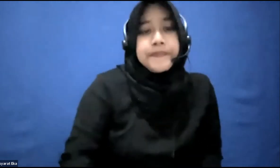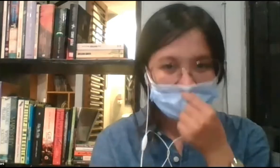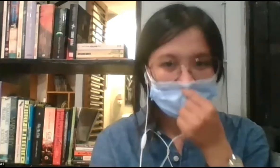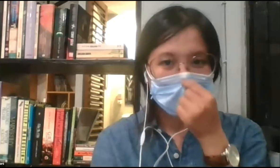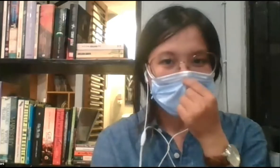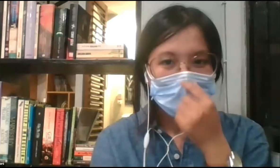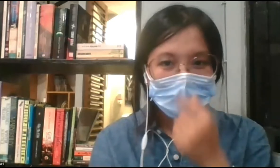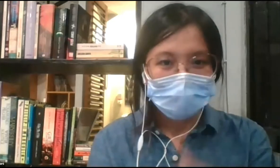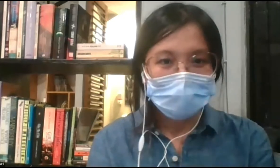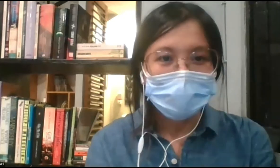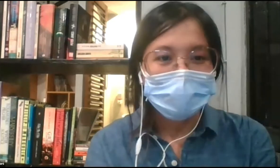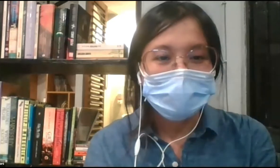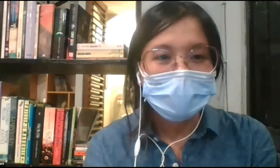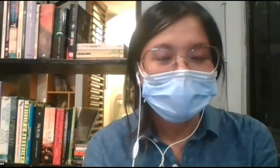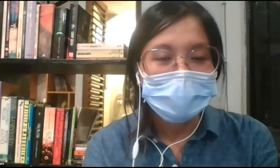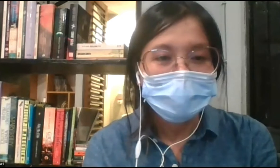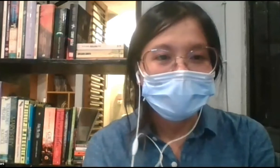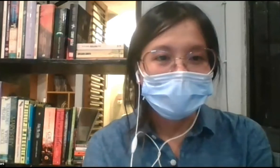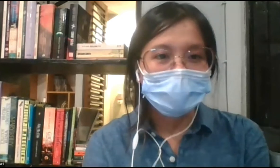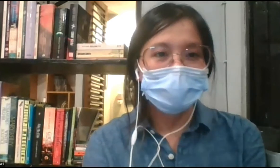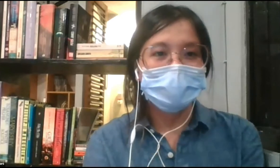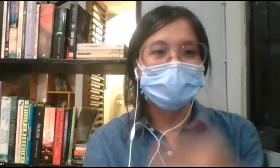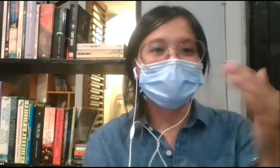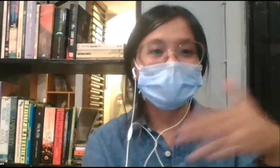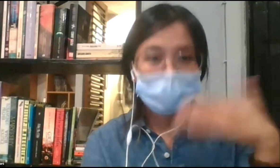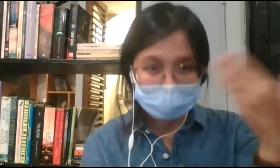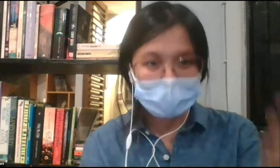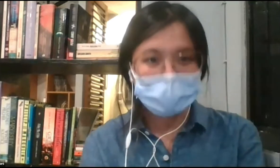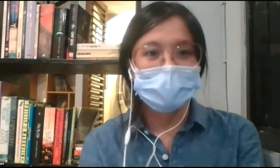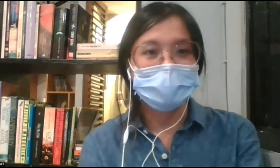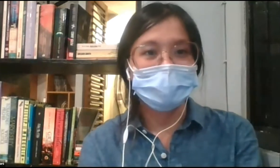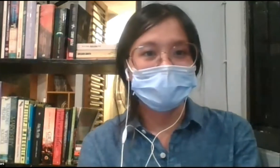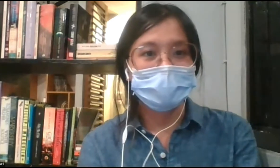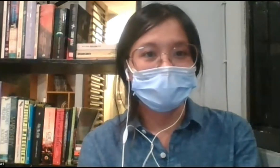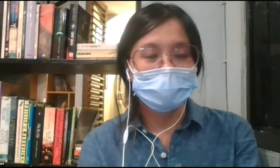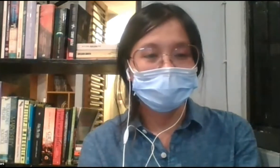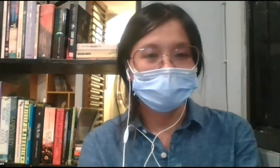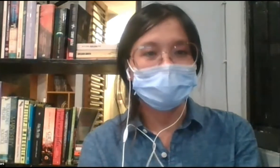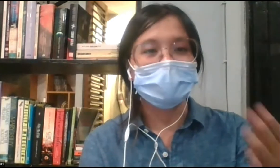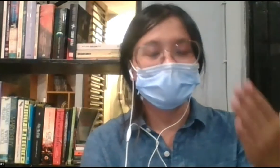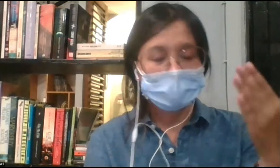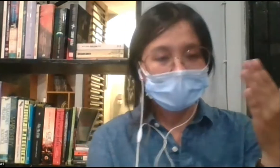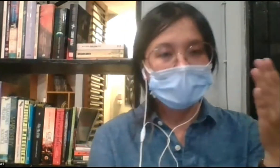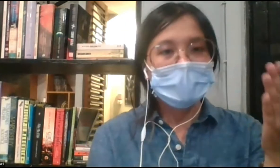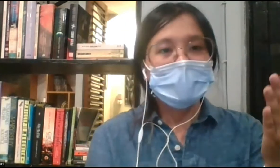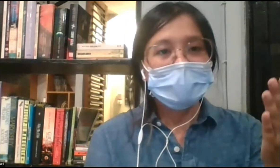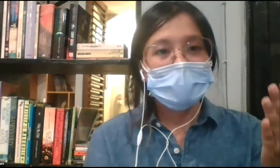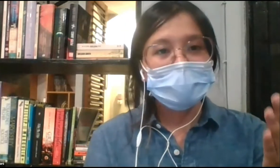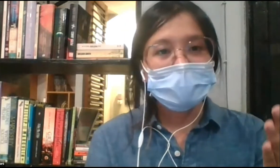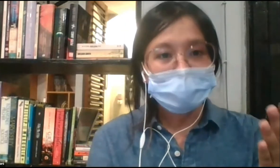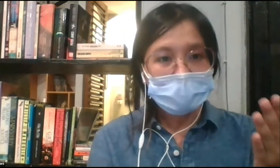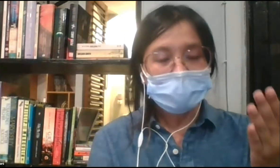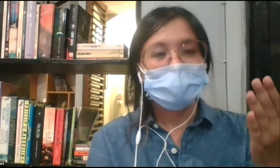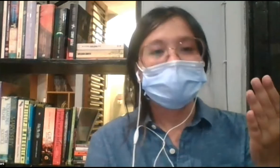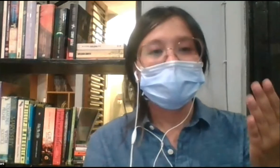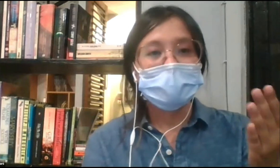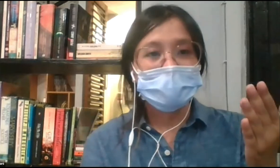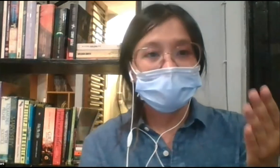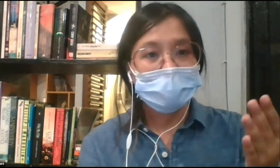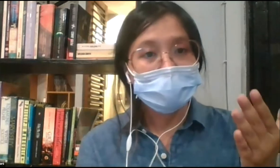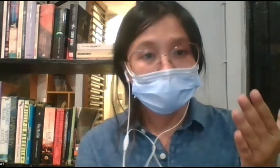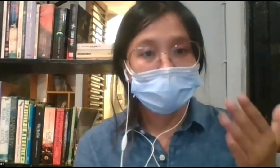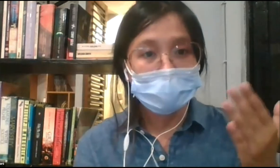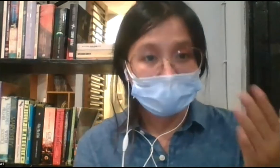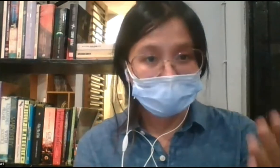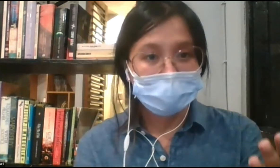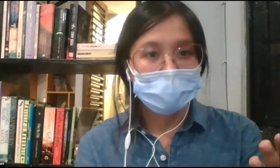Kak. Baik, terima kasih Mas Peter. Jadi menarik pembaca ya berarti ya. Oke. Okay. Yang pertama, tulisan